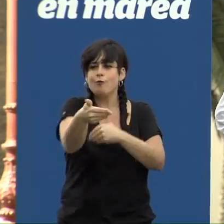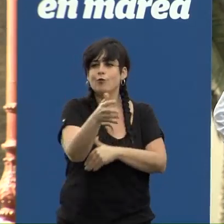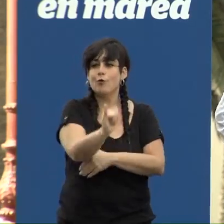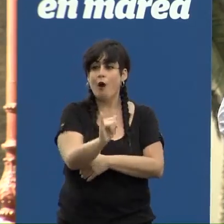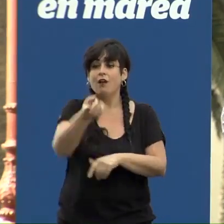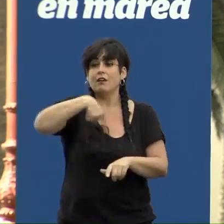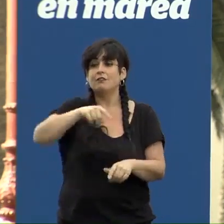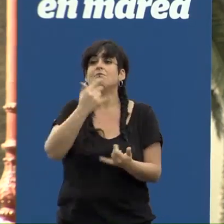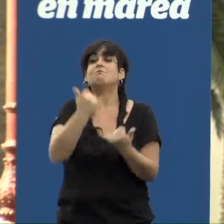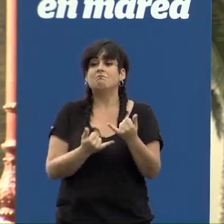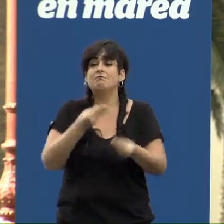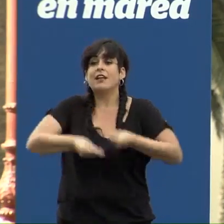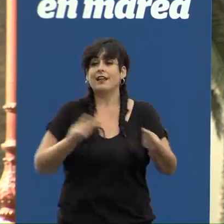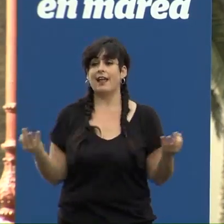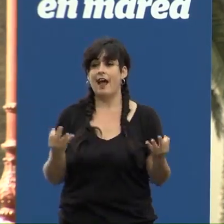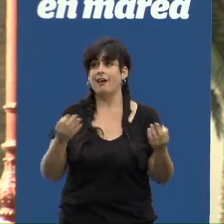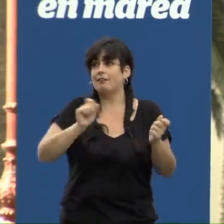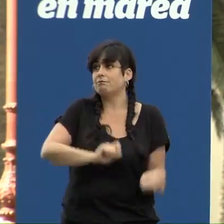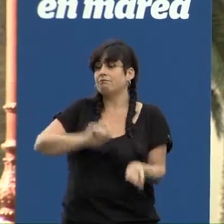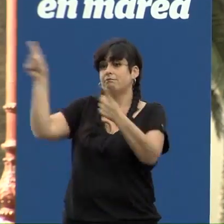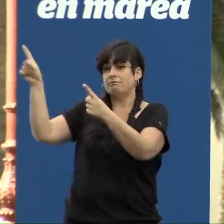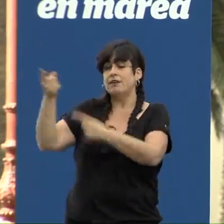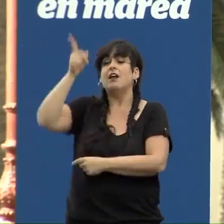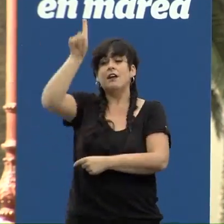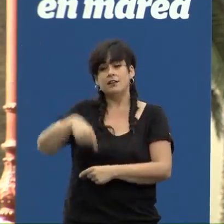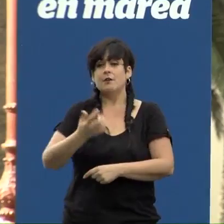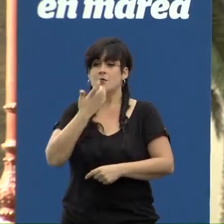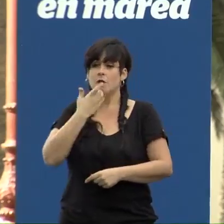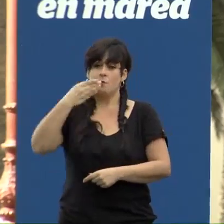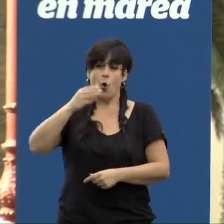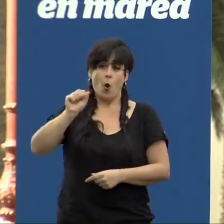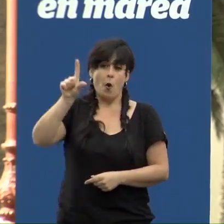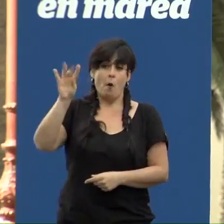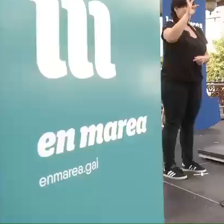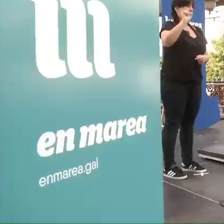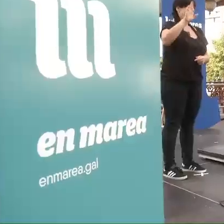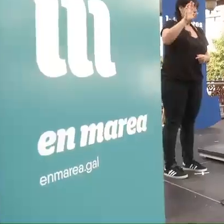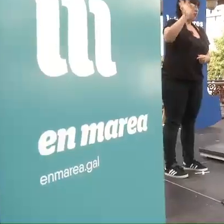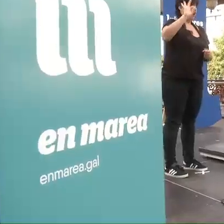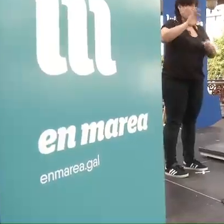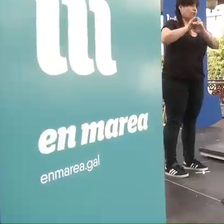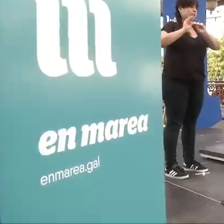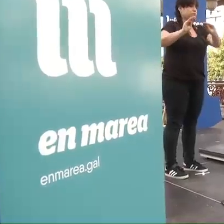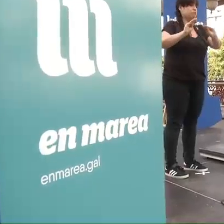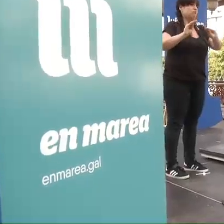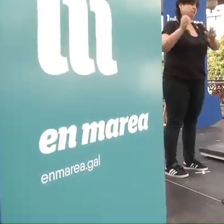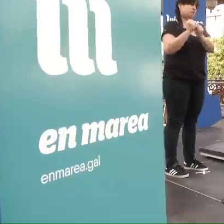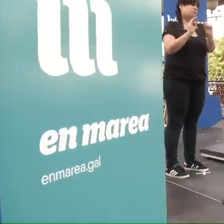os mediocres amigos de Baltar, Louzán e compañía teñen traballos cómodos.